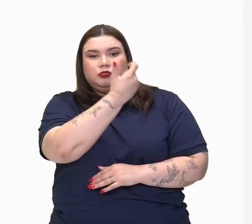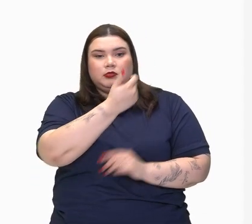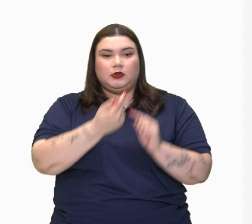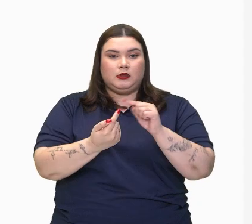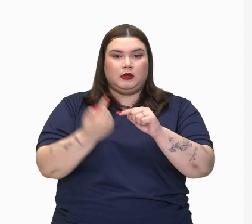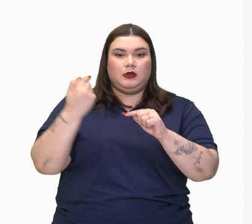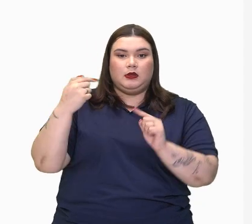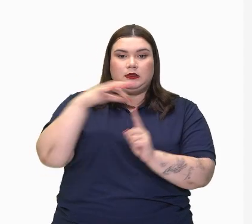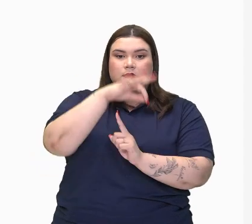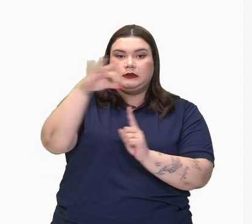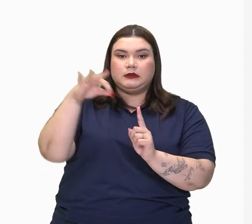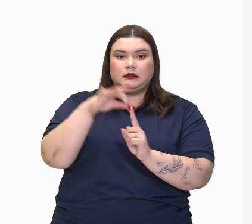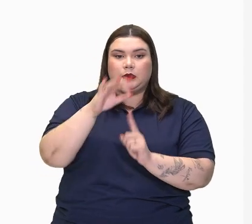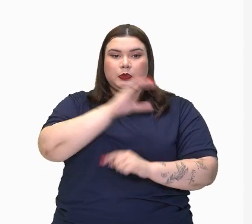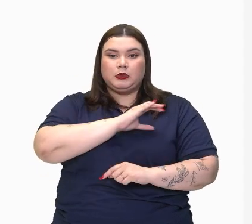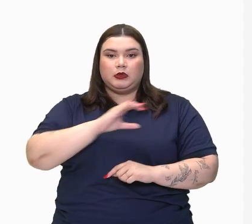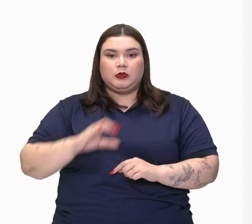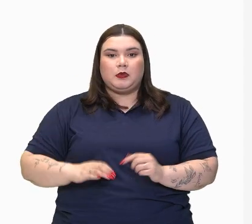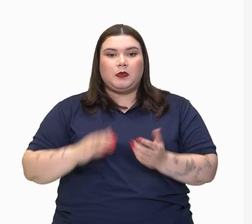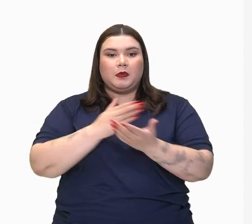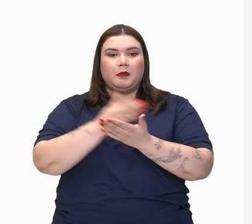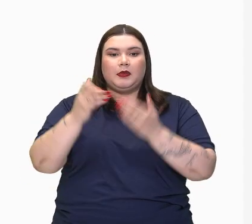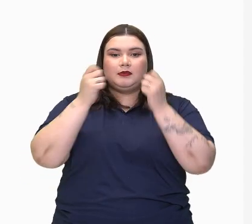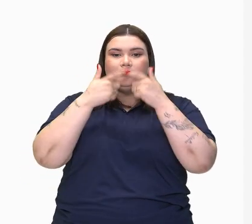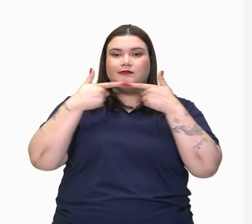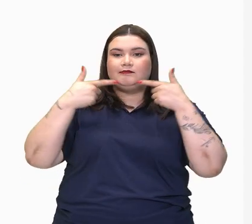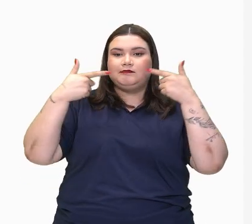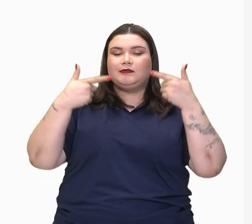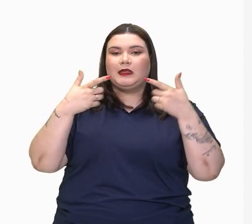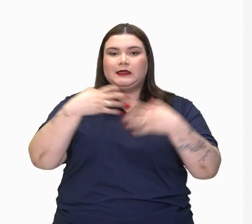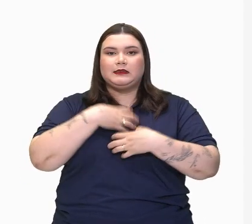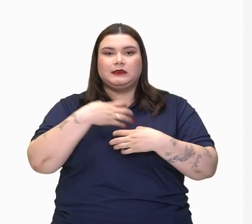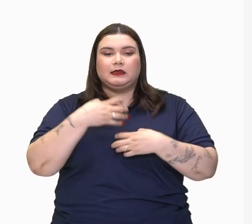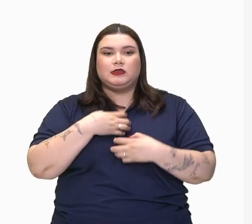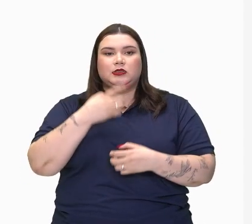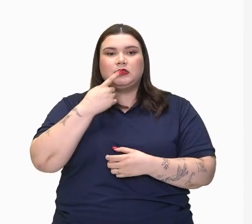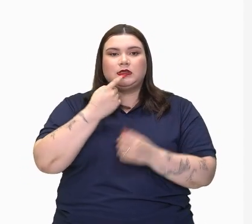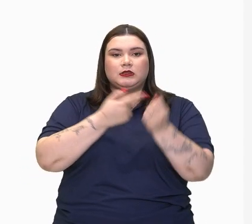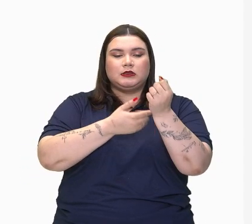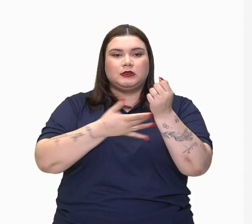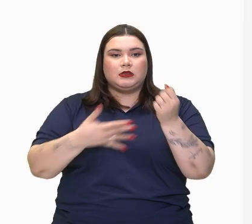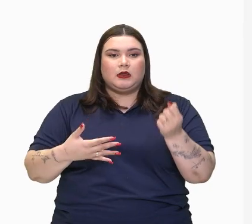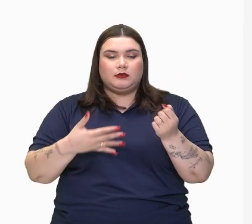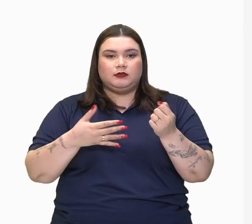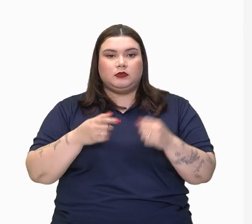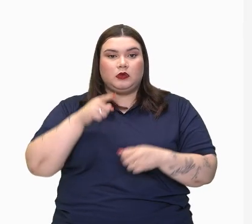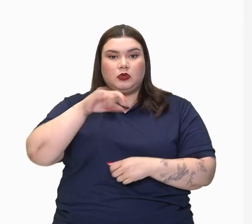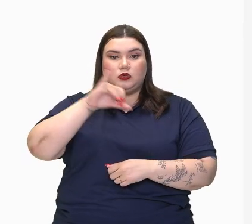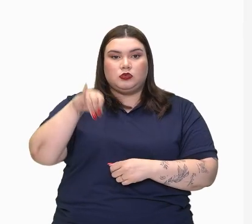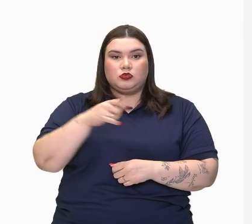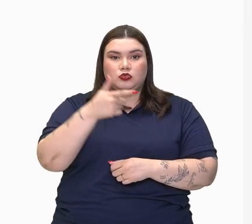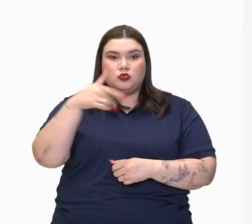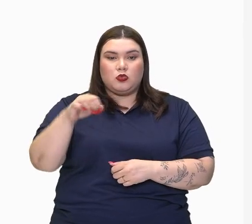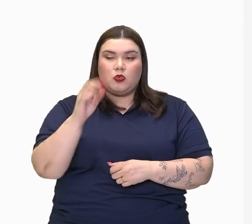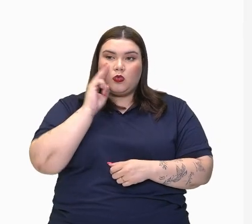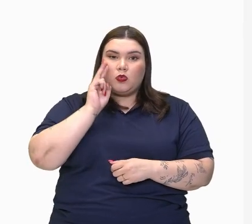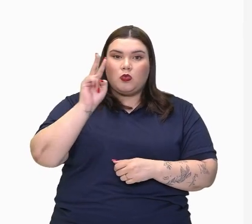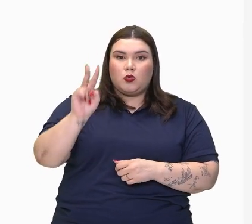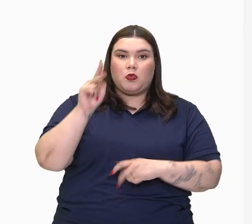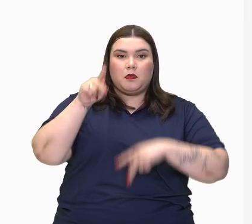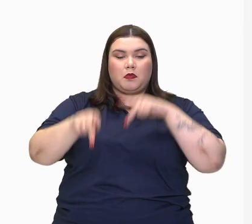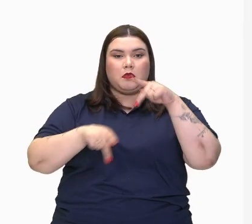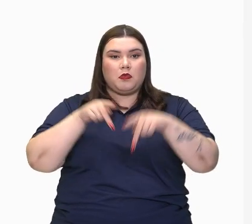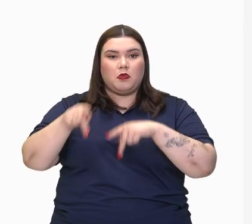Santo Cristo e começou a sorrir, sentindo o sangue na garganta. João olhou para as bandeirinhas e